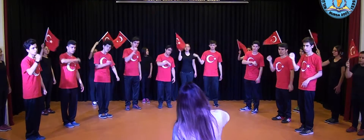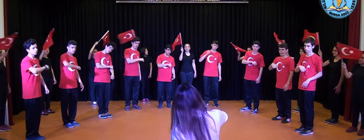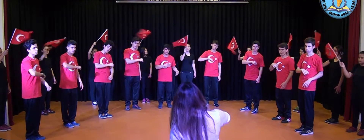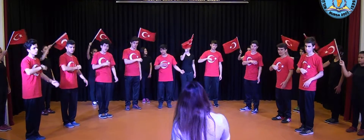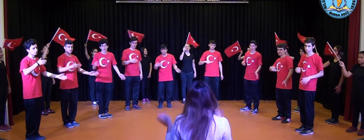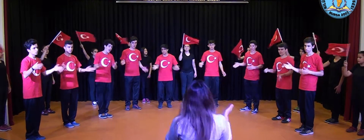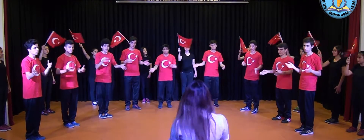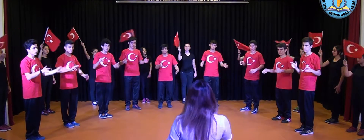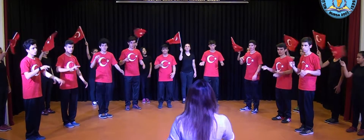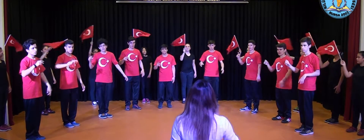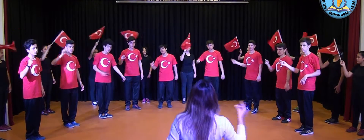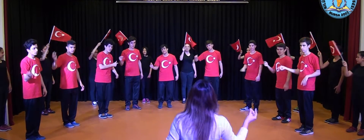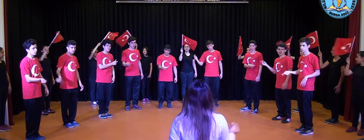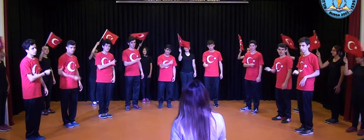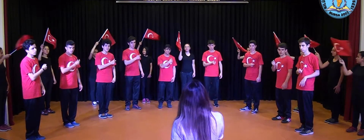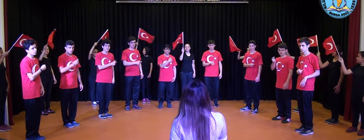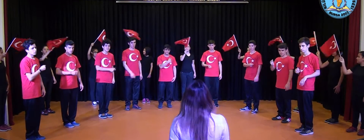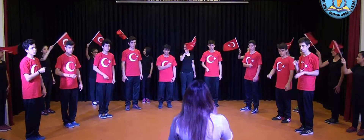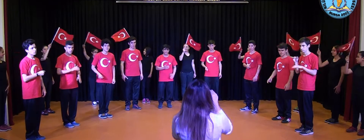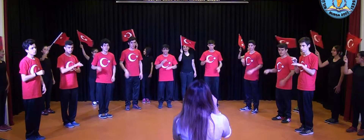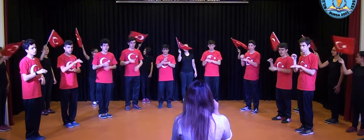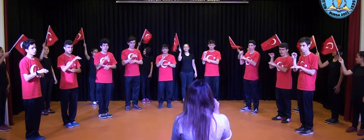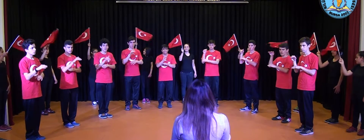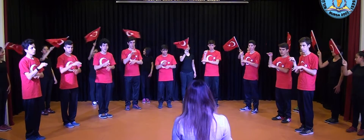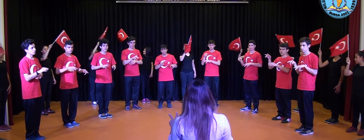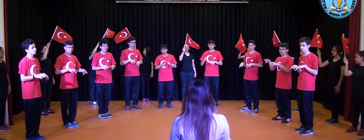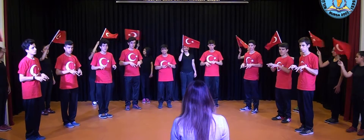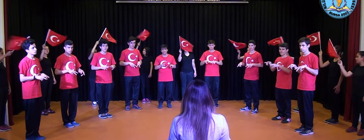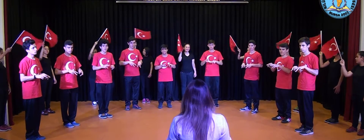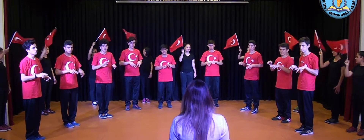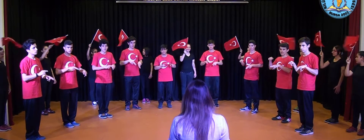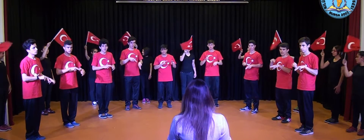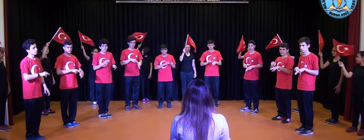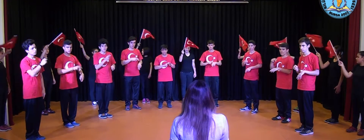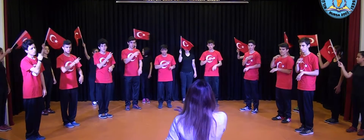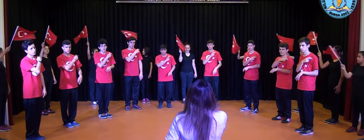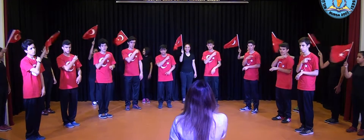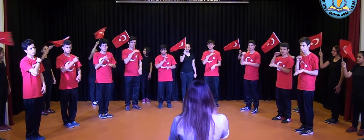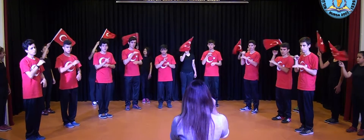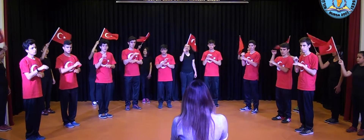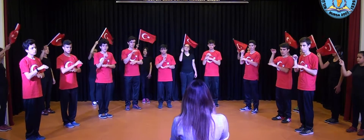düşmanlar Yel gibi Kaçar Yaşa Mustafa Kemal Paşa Yaşa